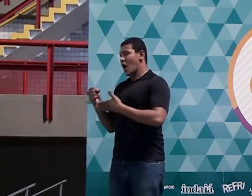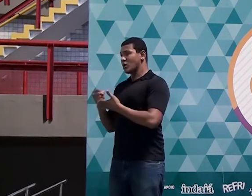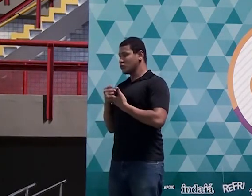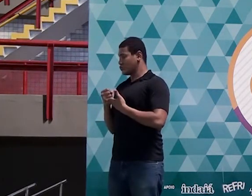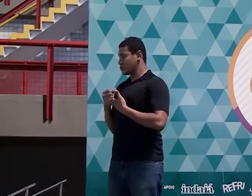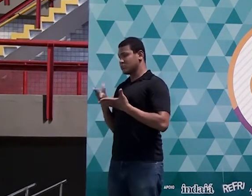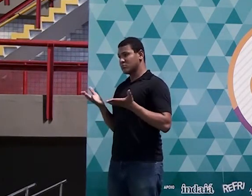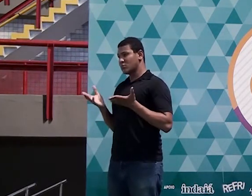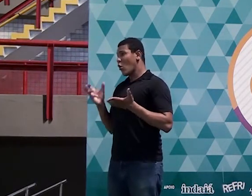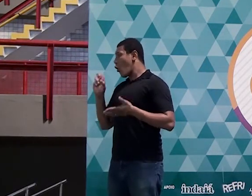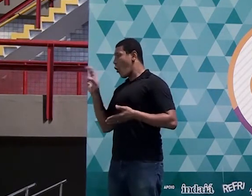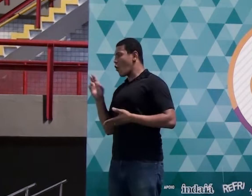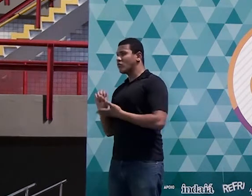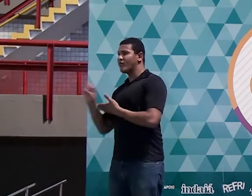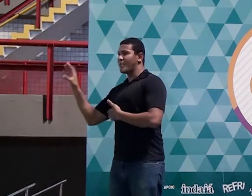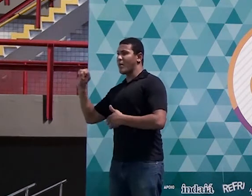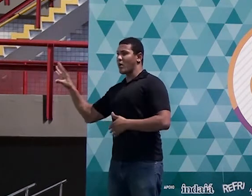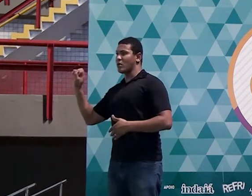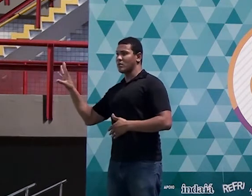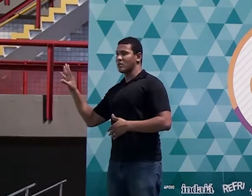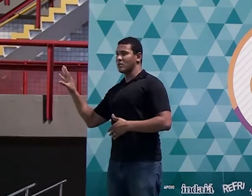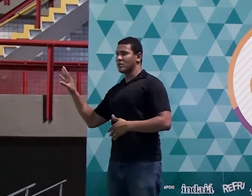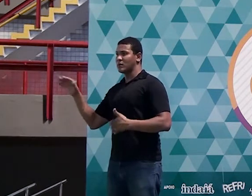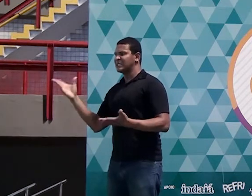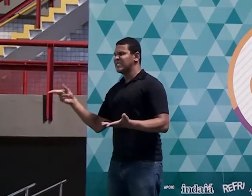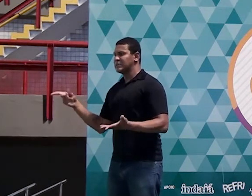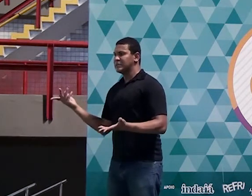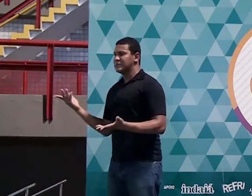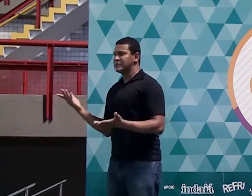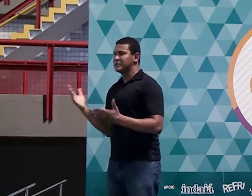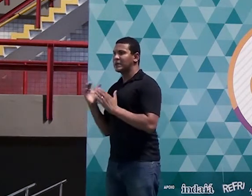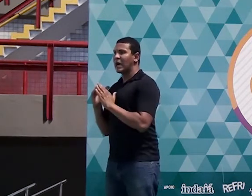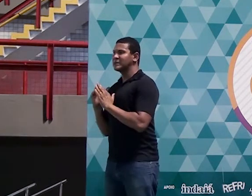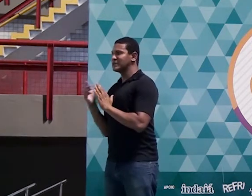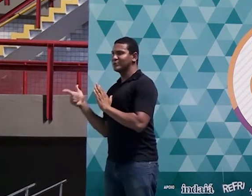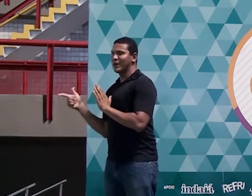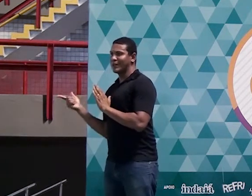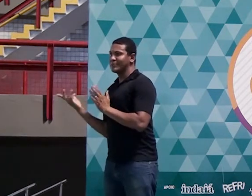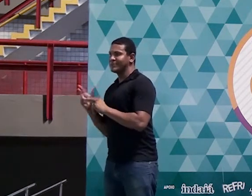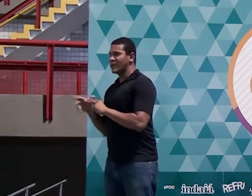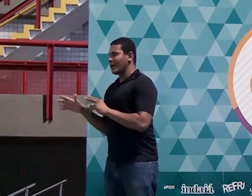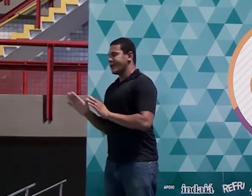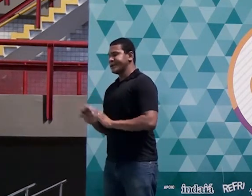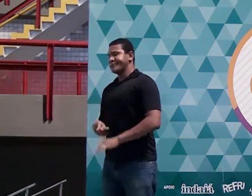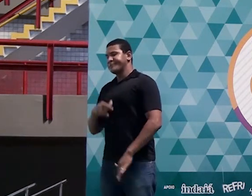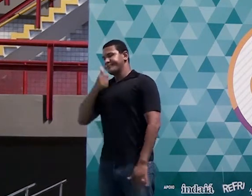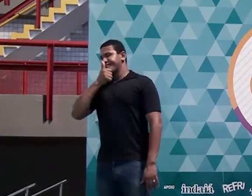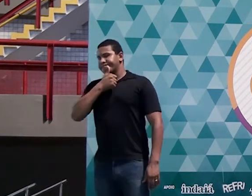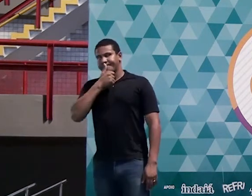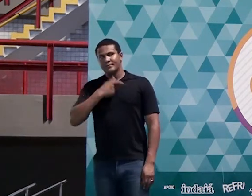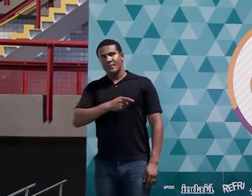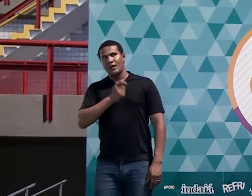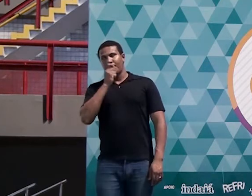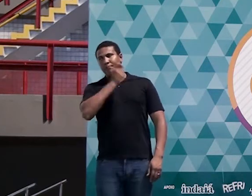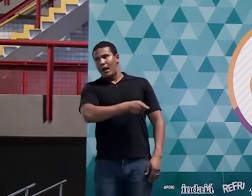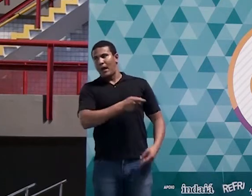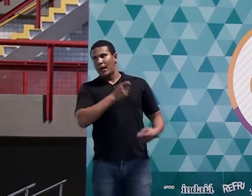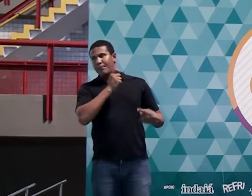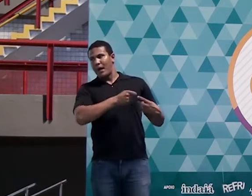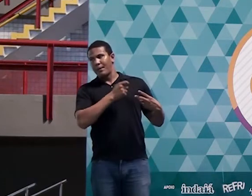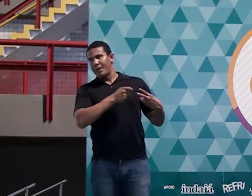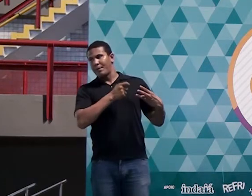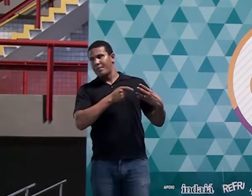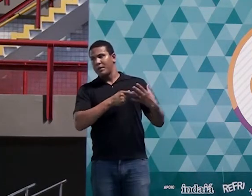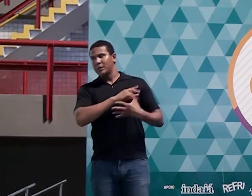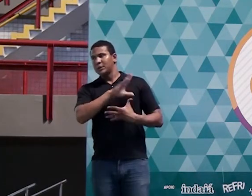de classe. Para entender isso aqui melhor, hoje nós vamos fazer sempre assim. Boa tarde. Fazer uma questãozinha da